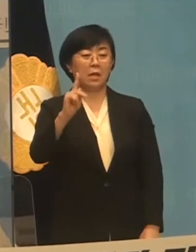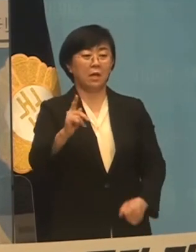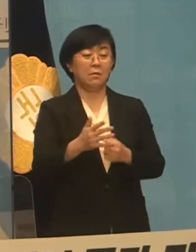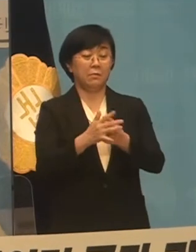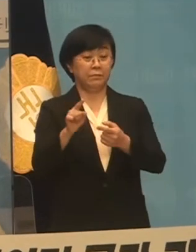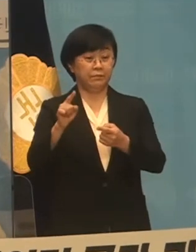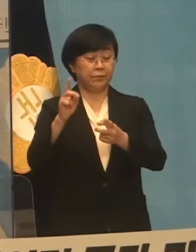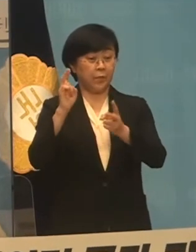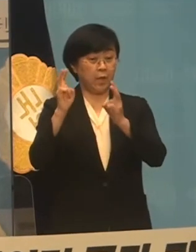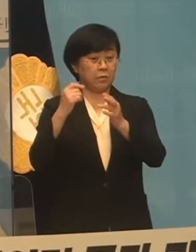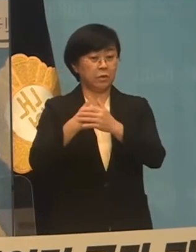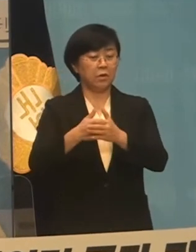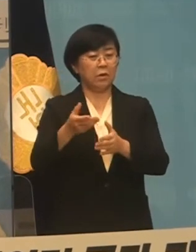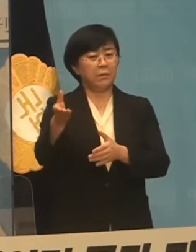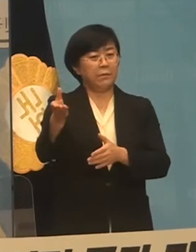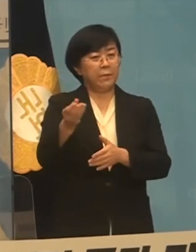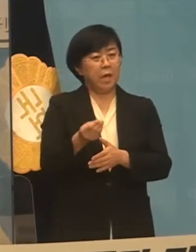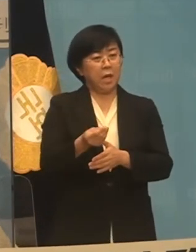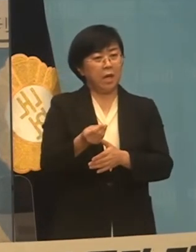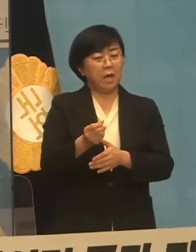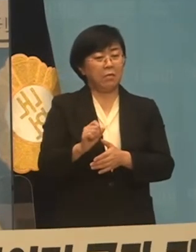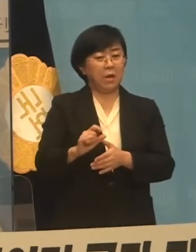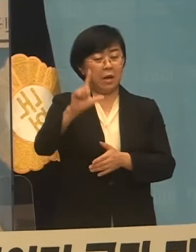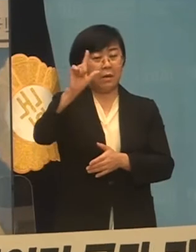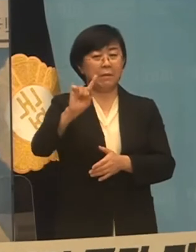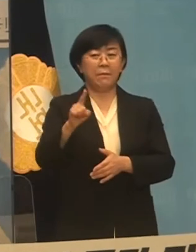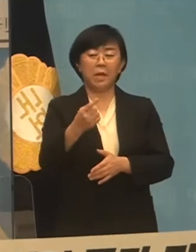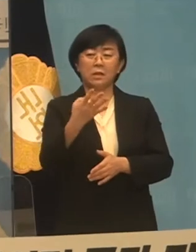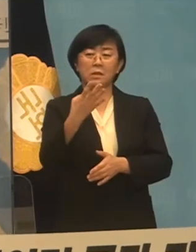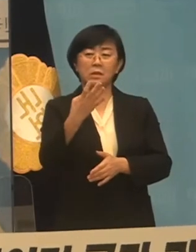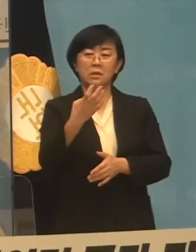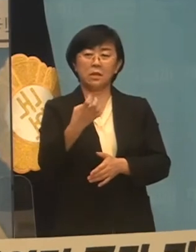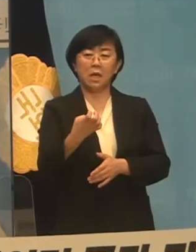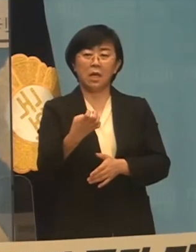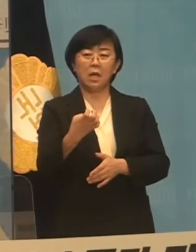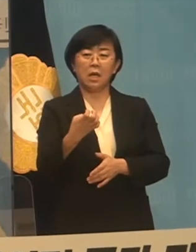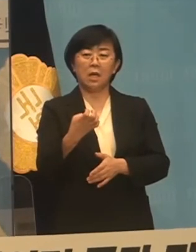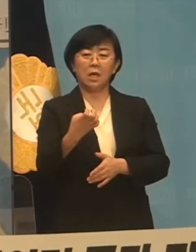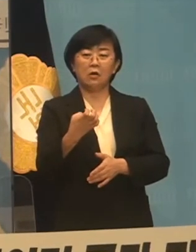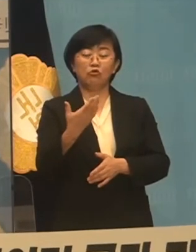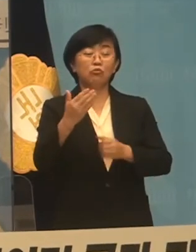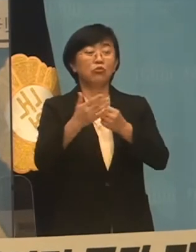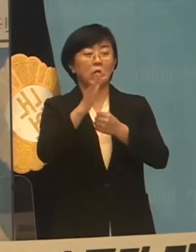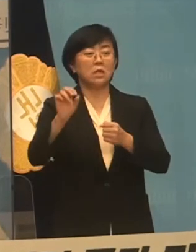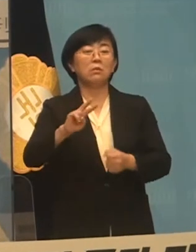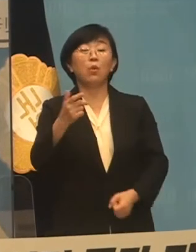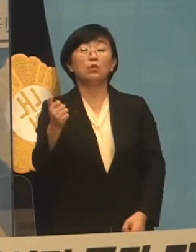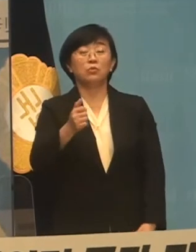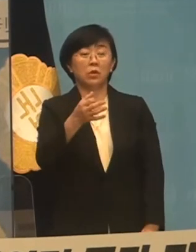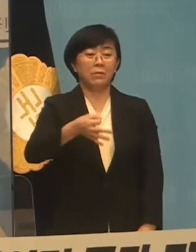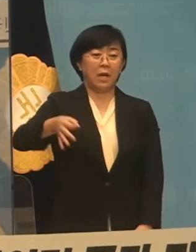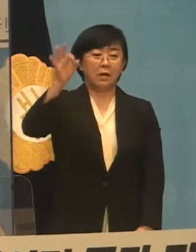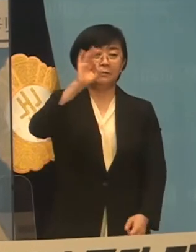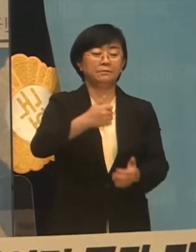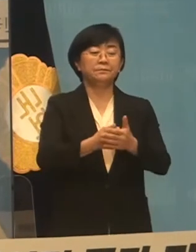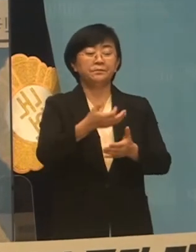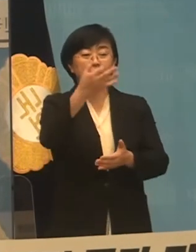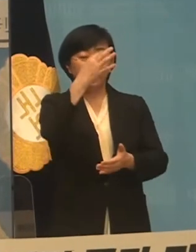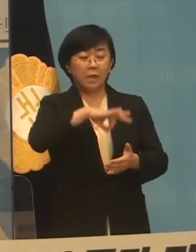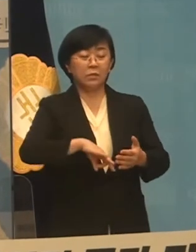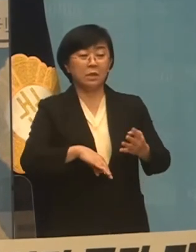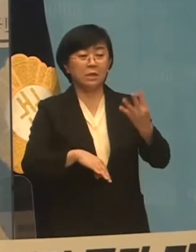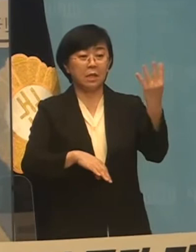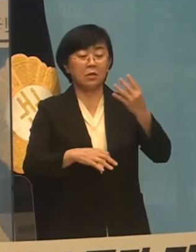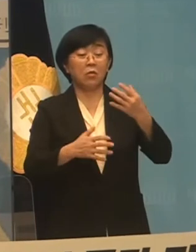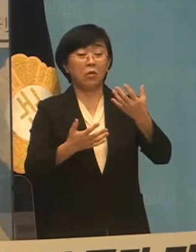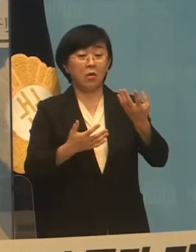인해서 부채 비율은 149%에서 250%까지 상승됐고 순이익